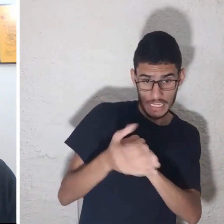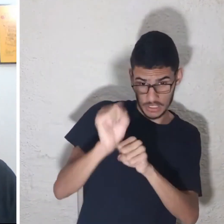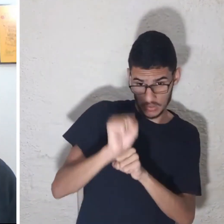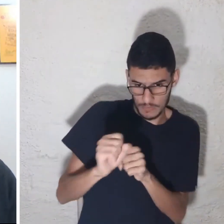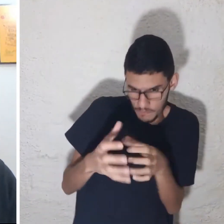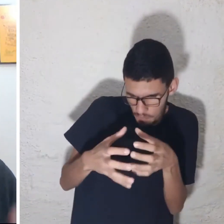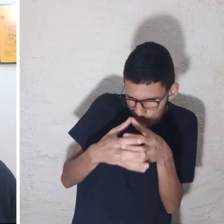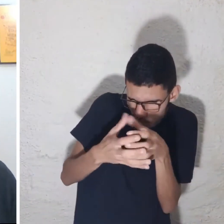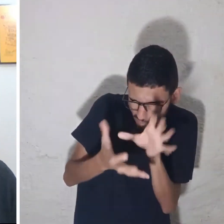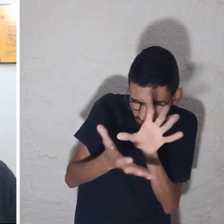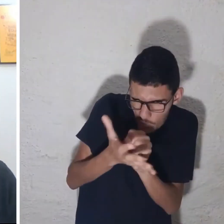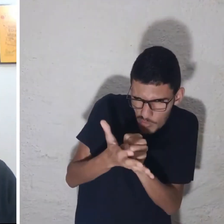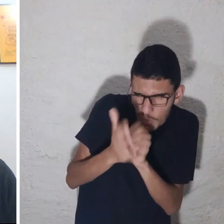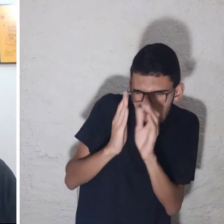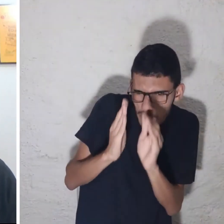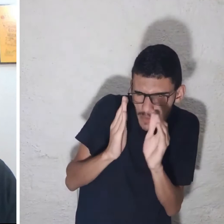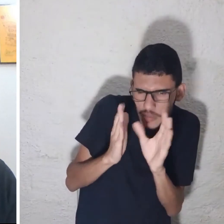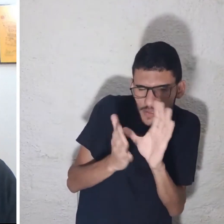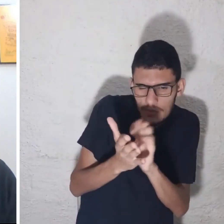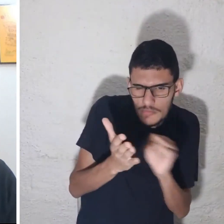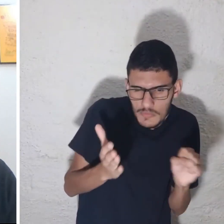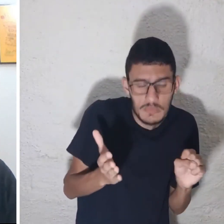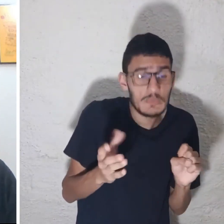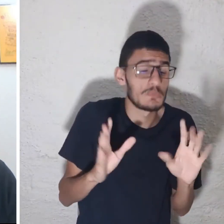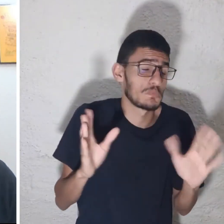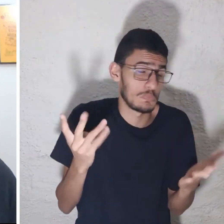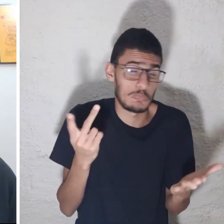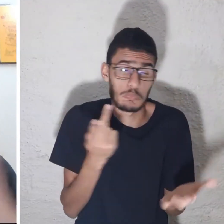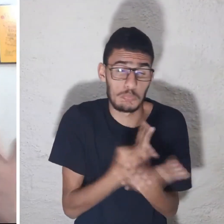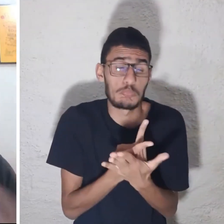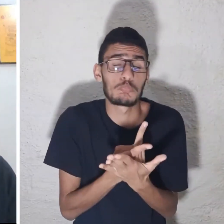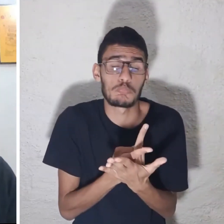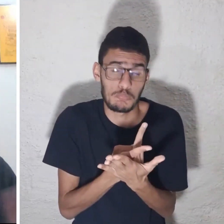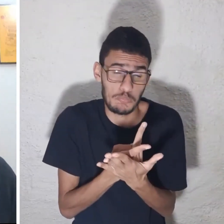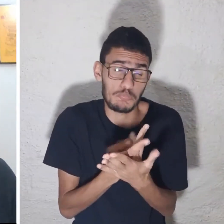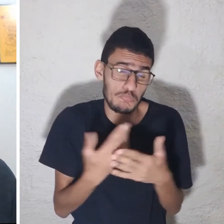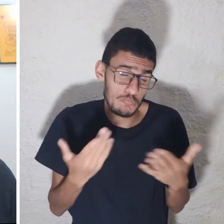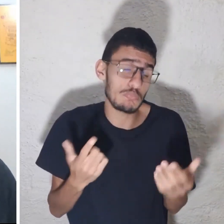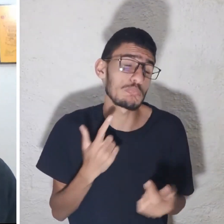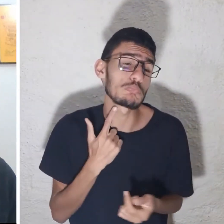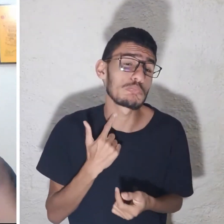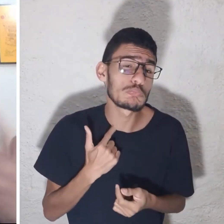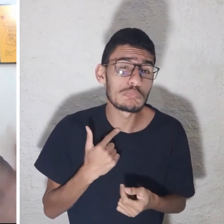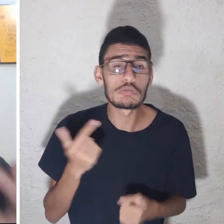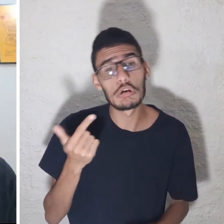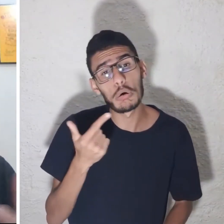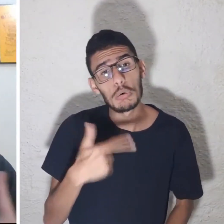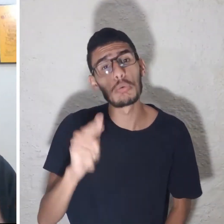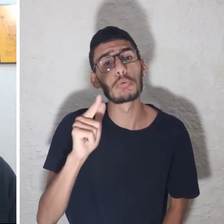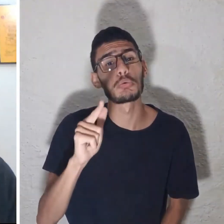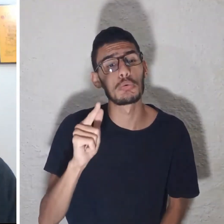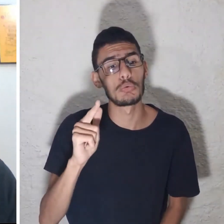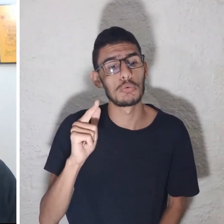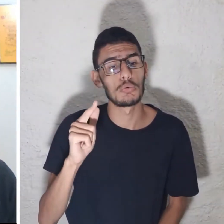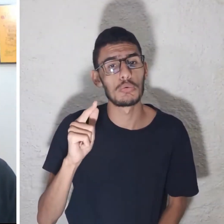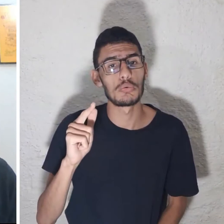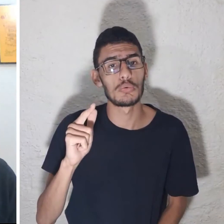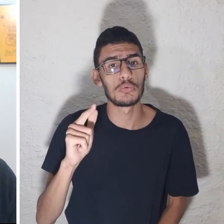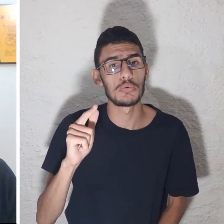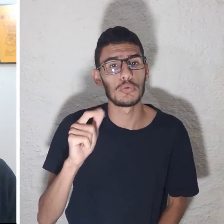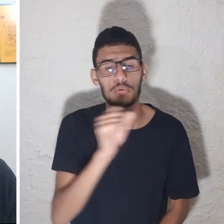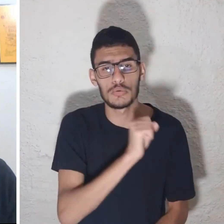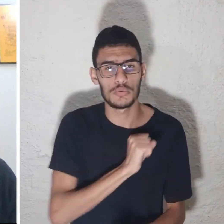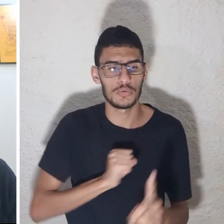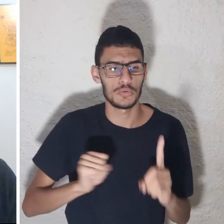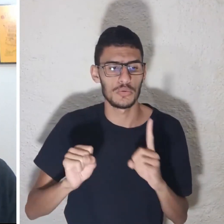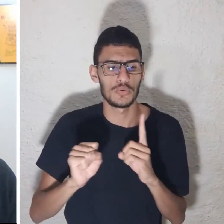província Cisplatina fizesse parte do país Argentina, e acabou, né, como era o desejo de outra parte